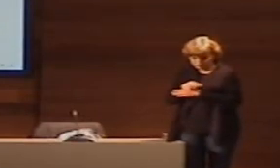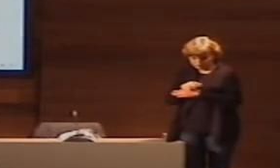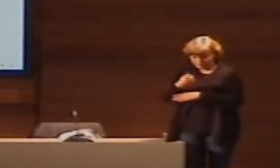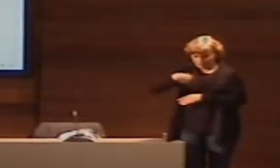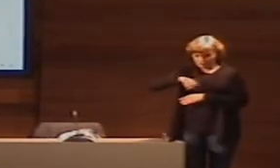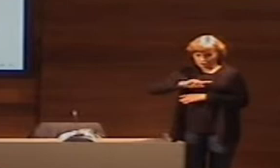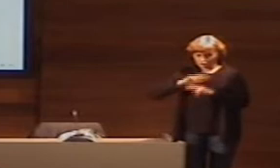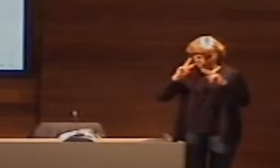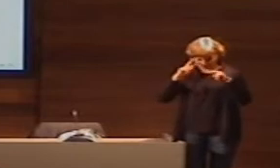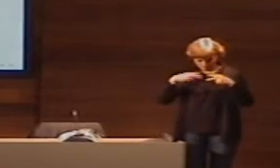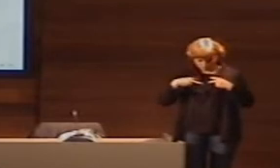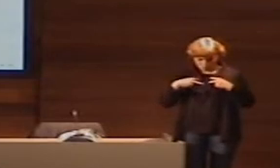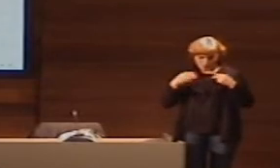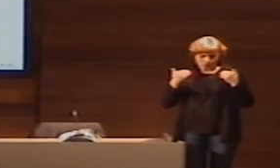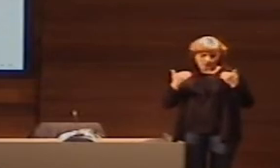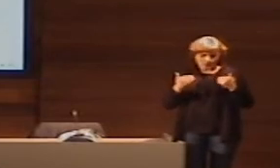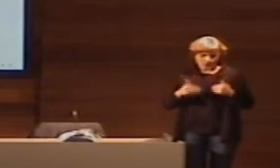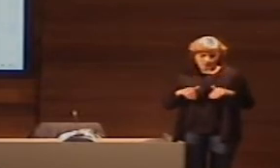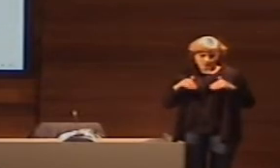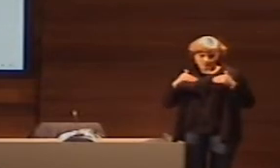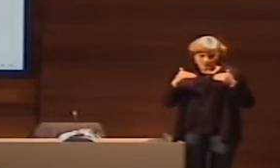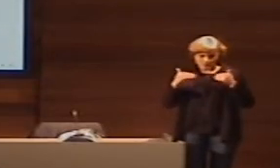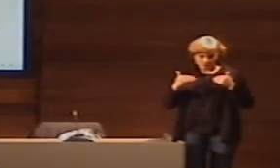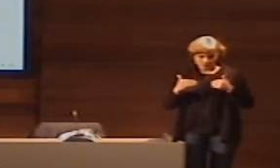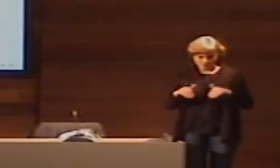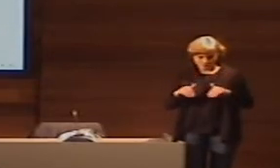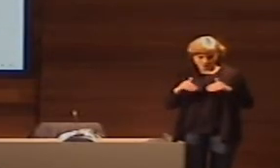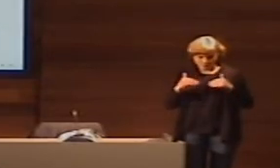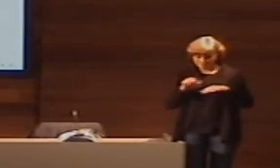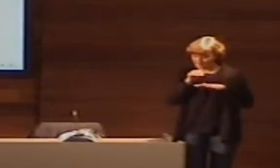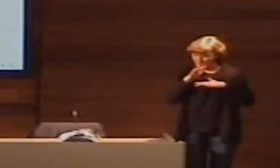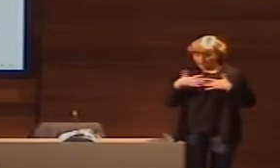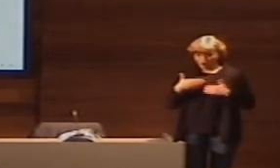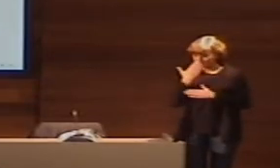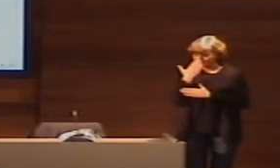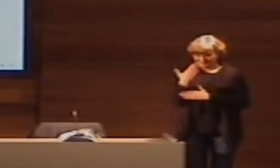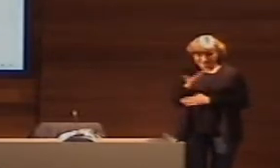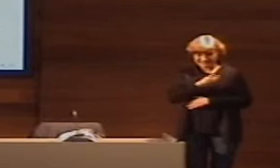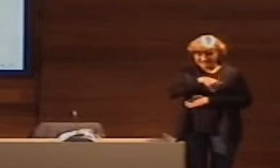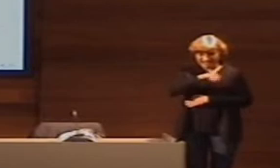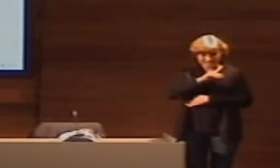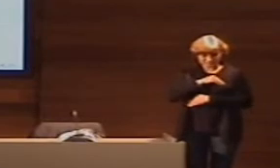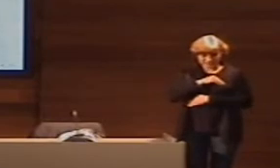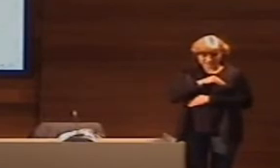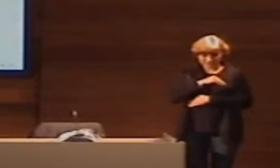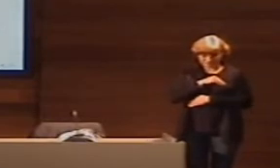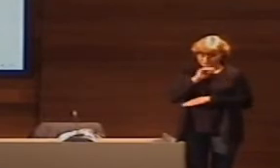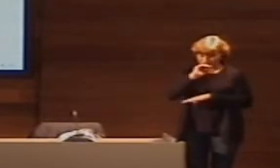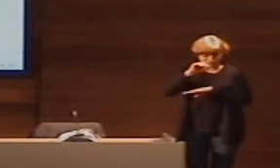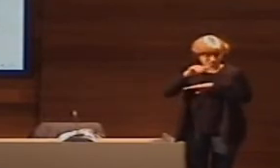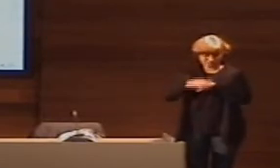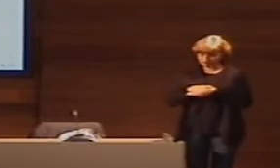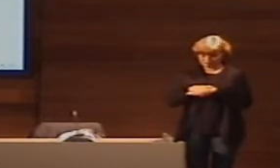lejos de este punto y creo que lamentablemente hoy ya se puede afirmar que España no cumplirá y por tanto recibirá sanciones sobre